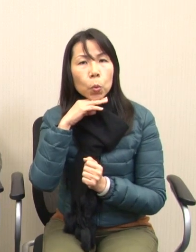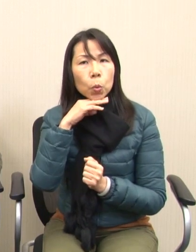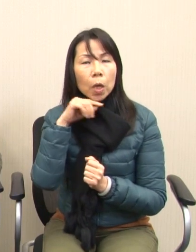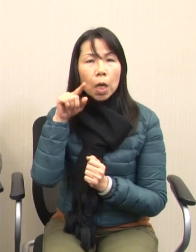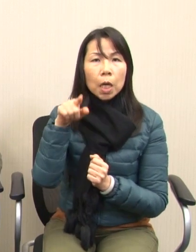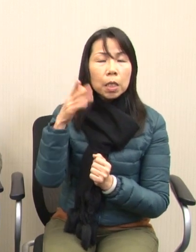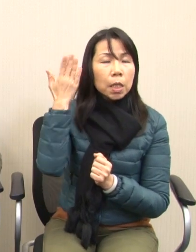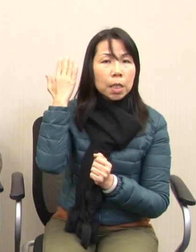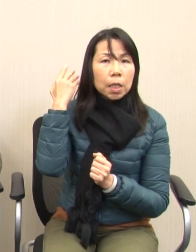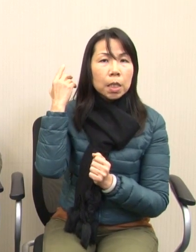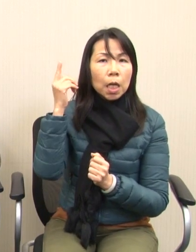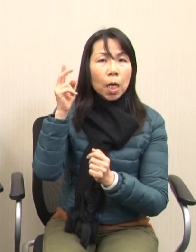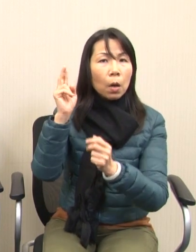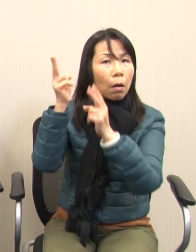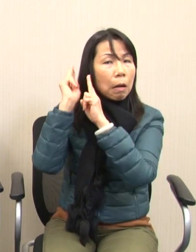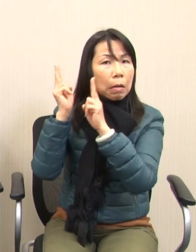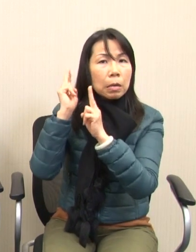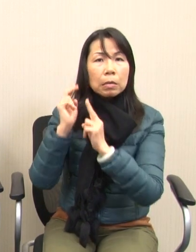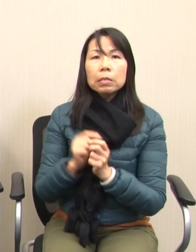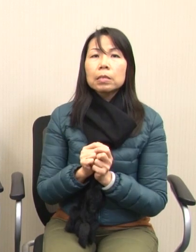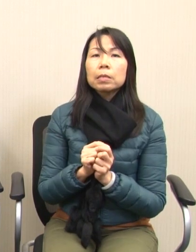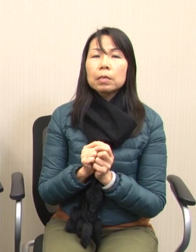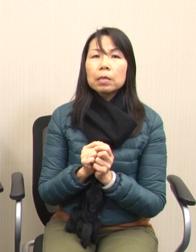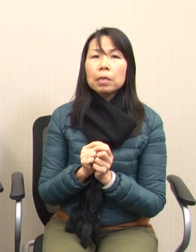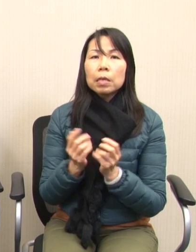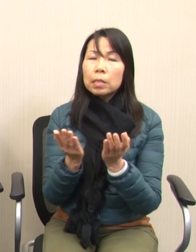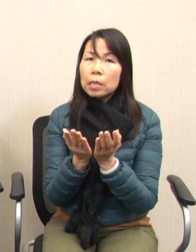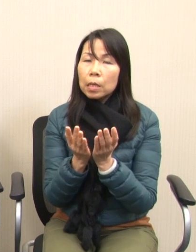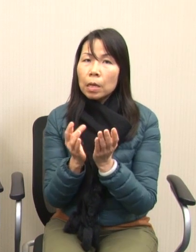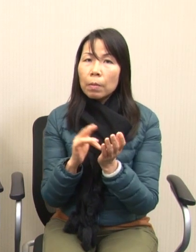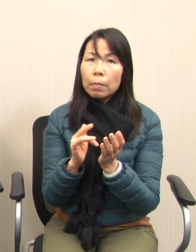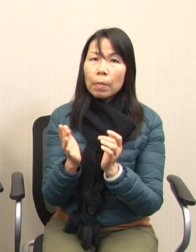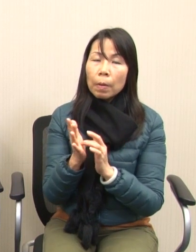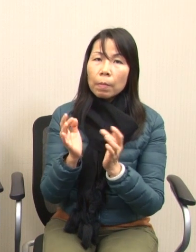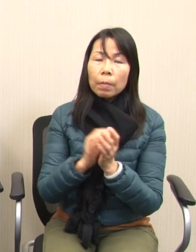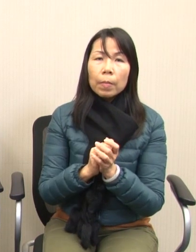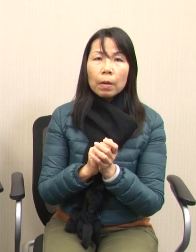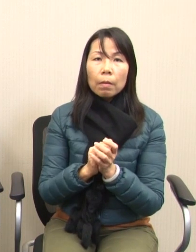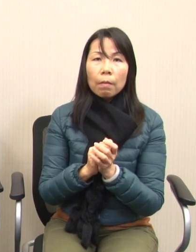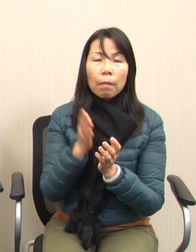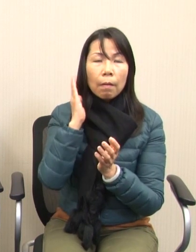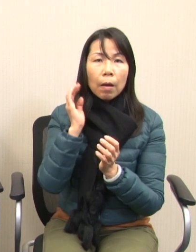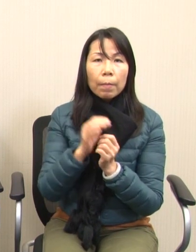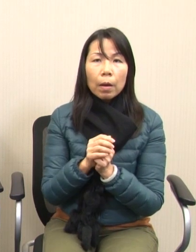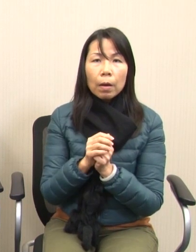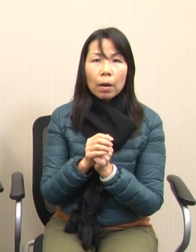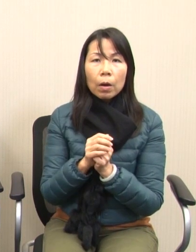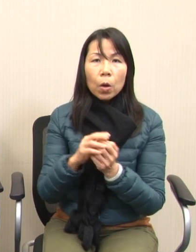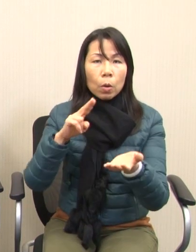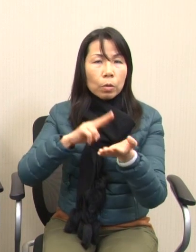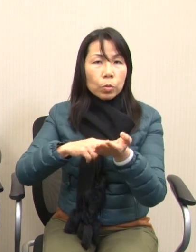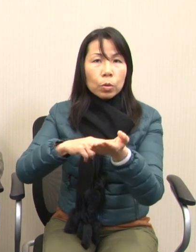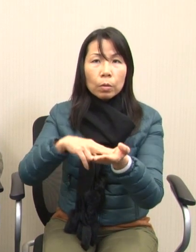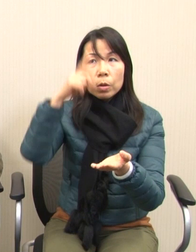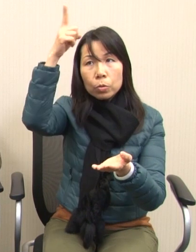西係唔係信有一個叫做上帝俾佢嘅